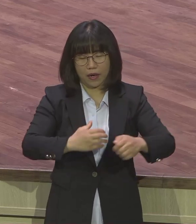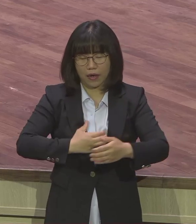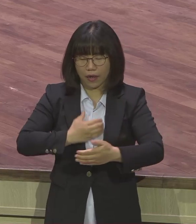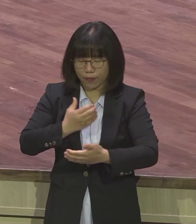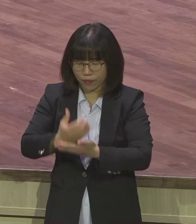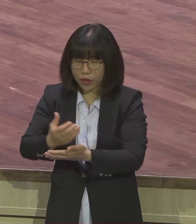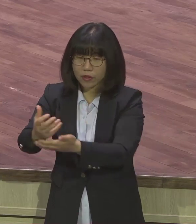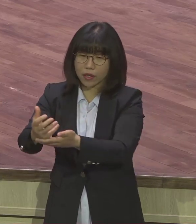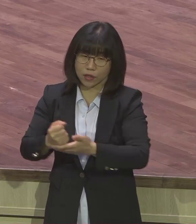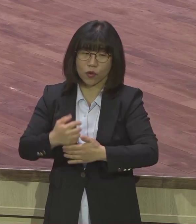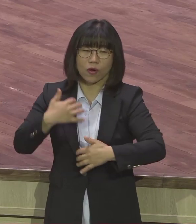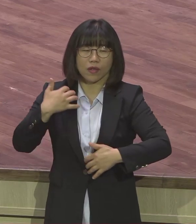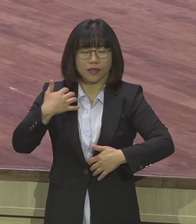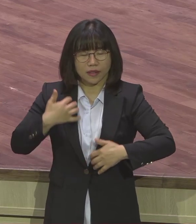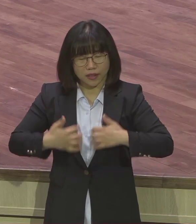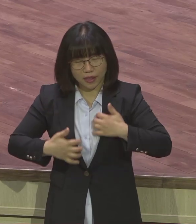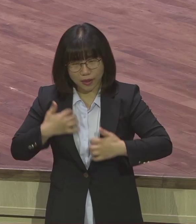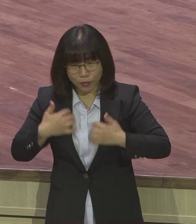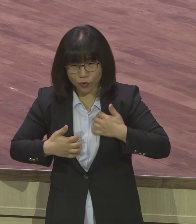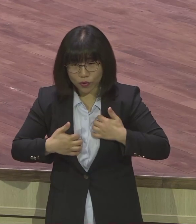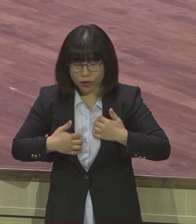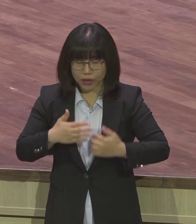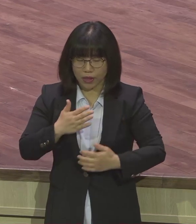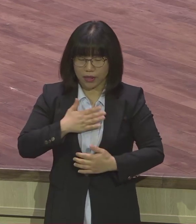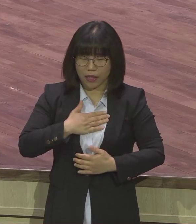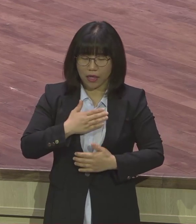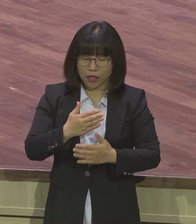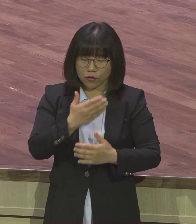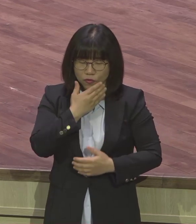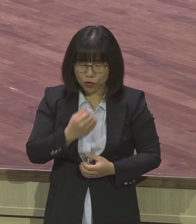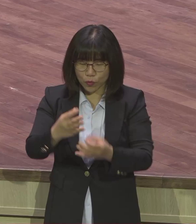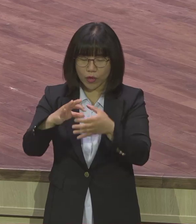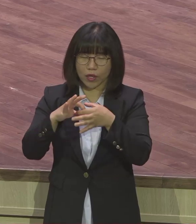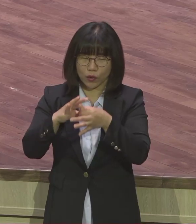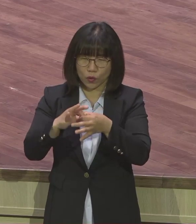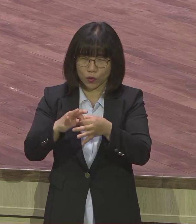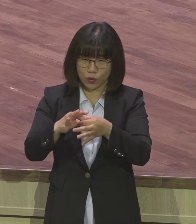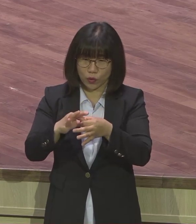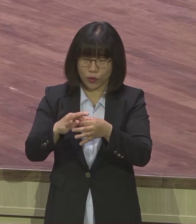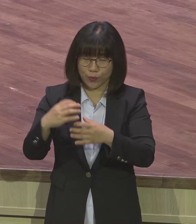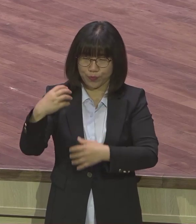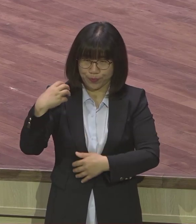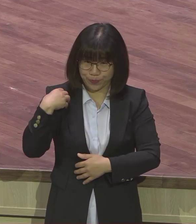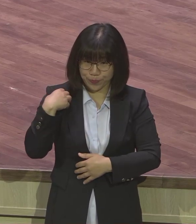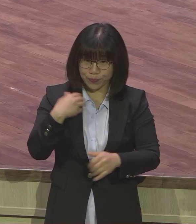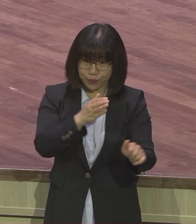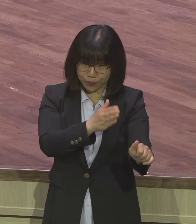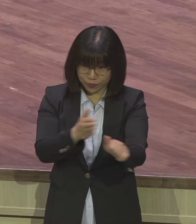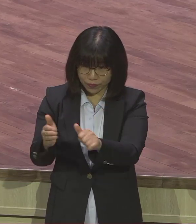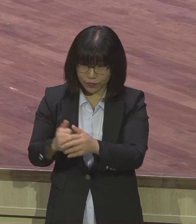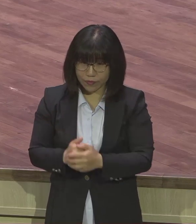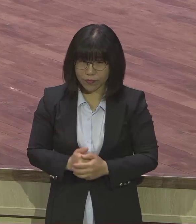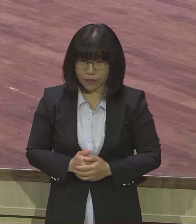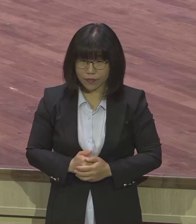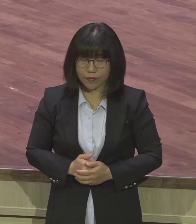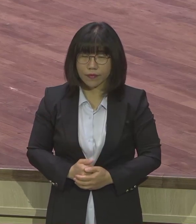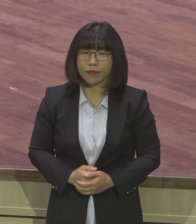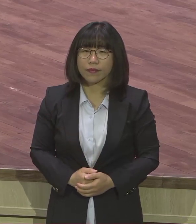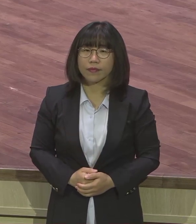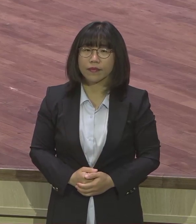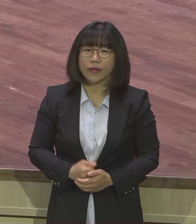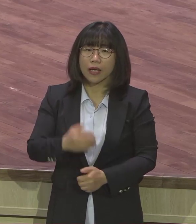누리면서 여러분 자신이 축복의 통로가 되시기 바랍니다. 내가 축복의 통로다 이걸 감당해야 돼.